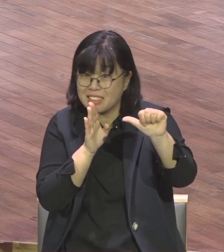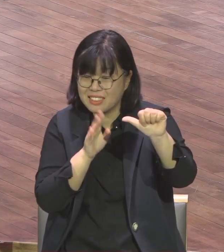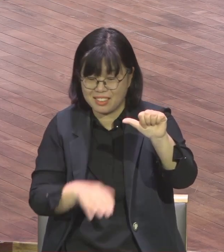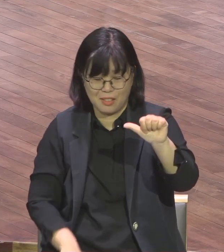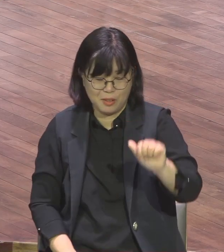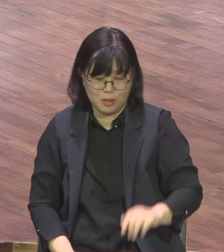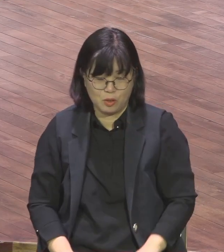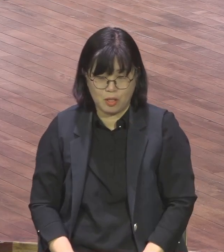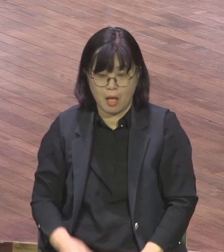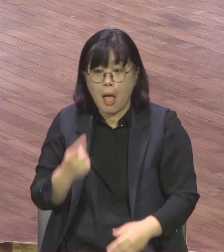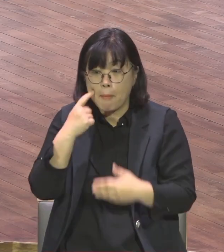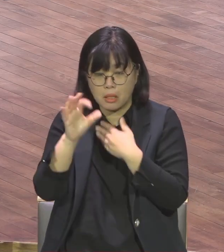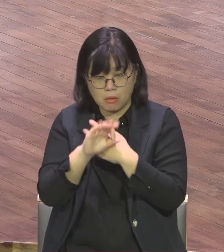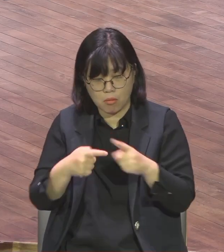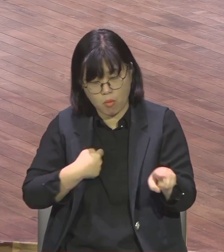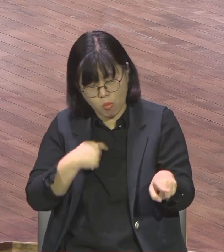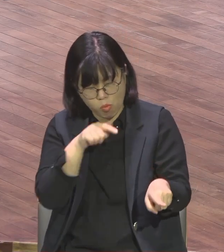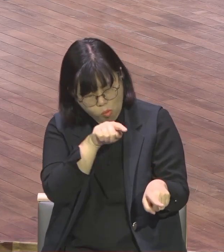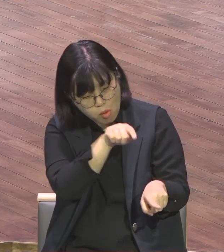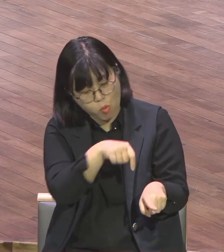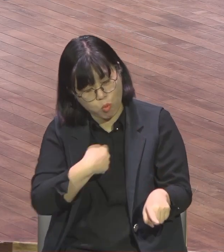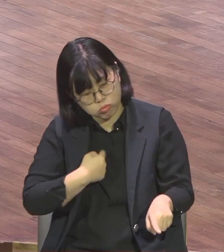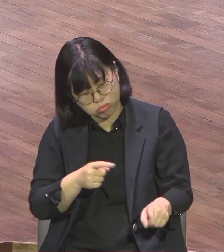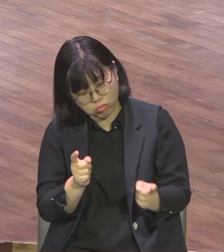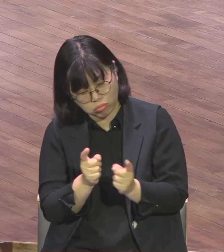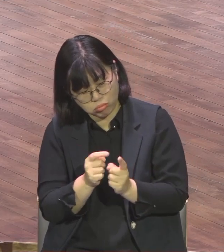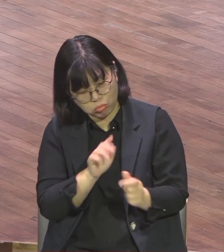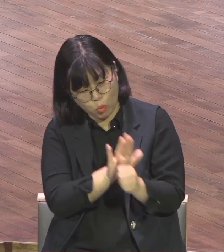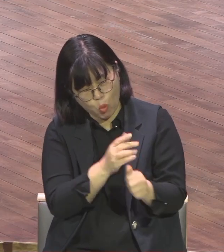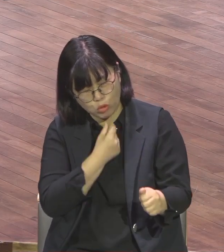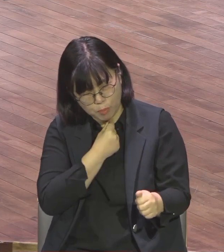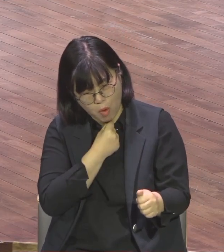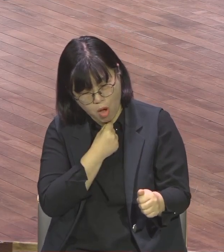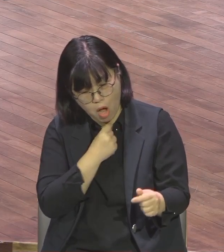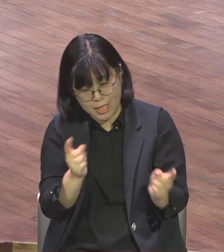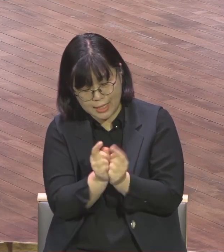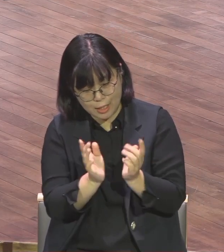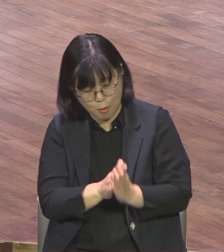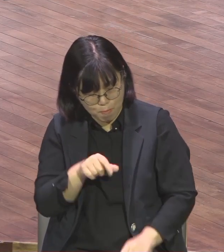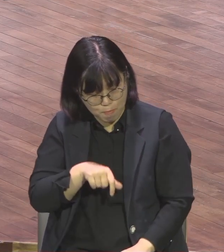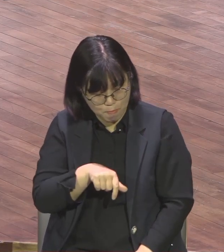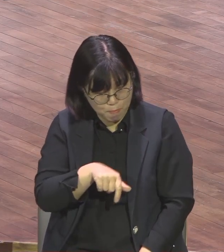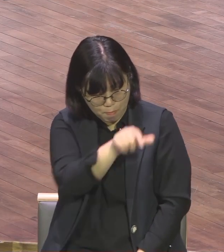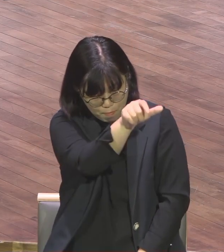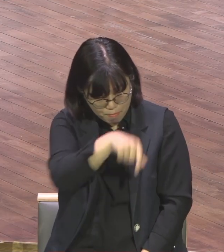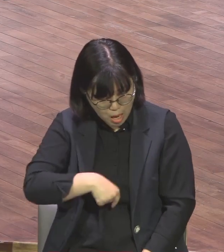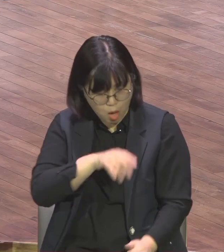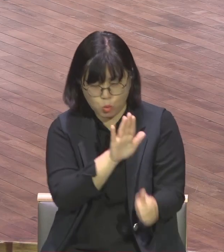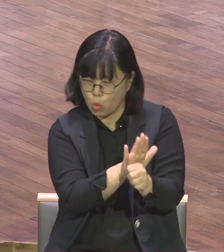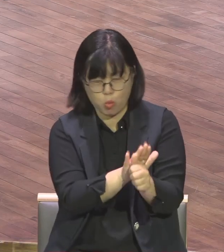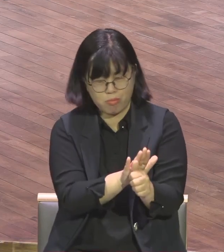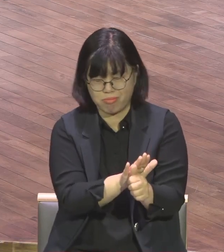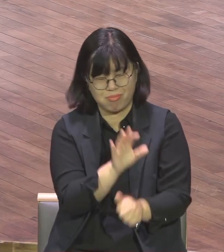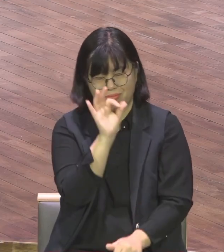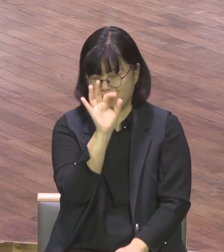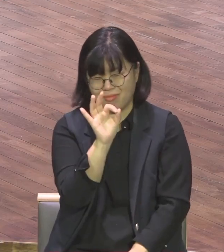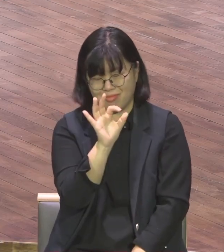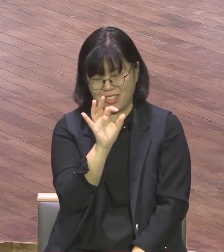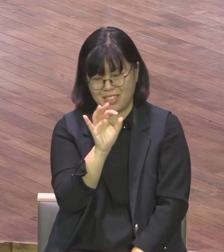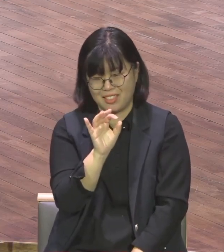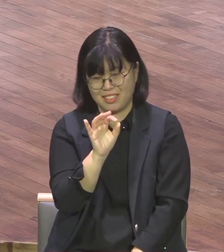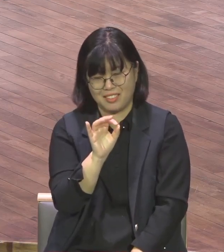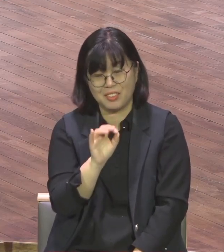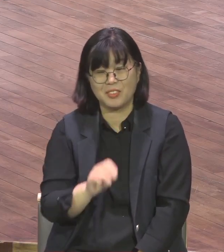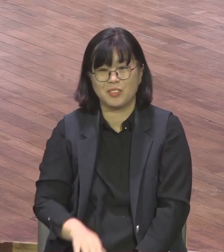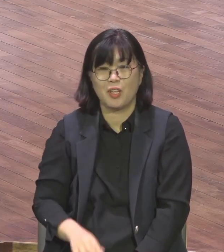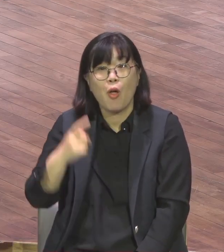돼요. 직접 도와주게 되면 문제가 생겨요. 왜냐하면 도움을 받는 쪽이